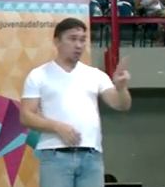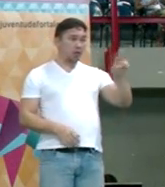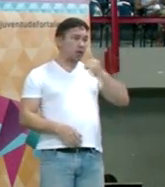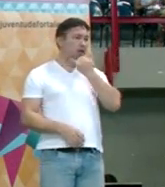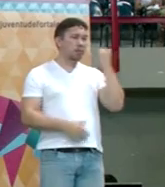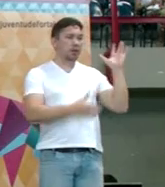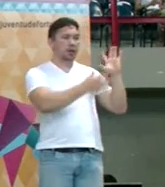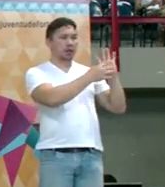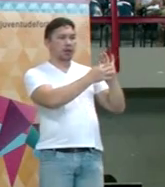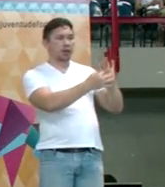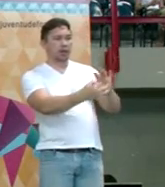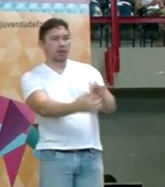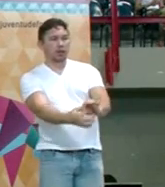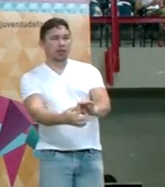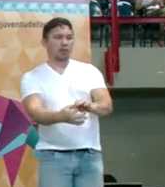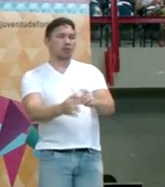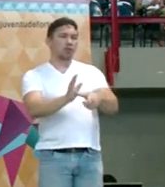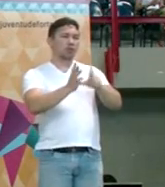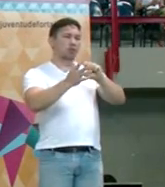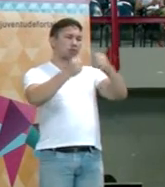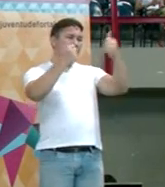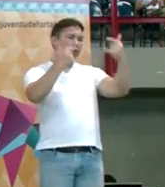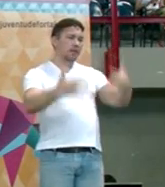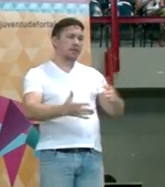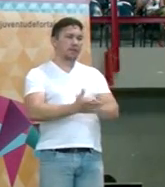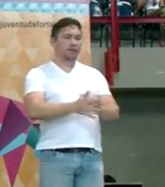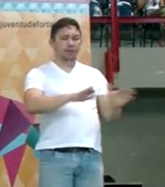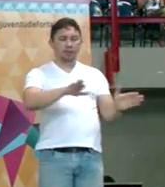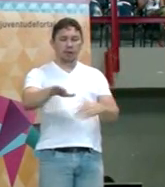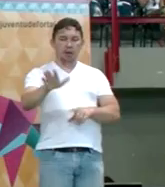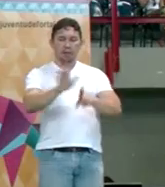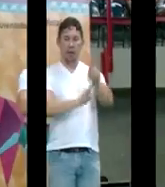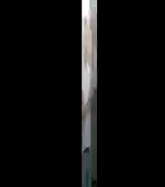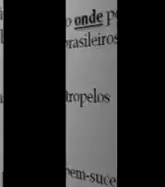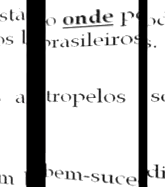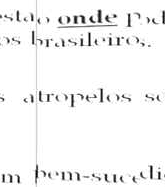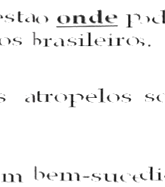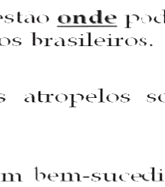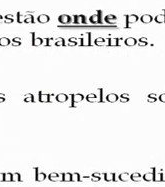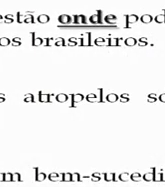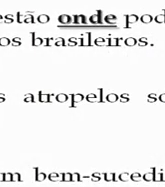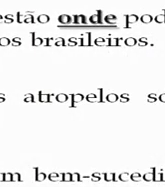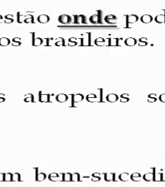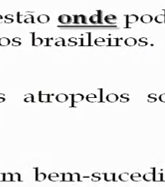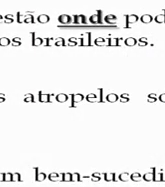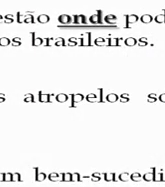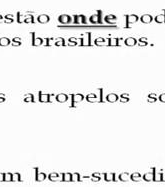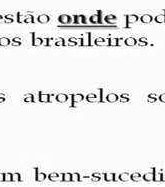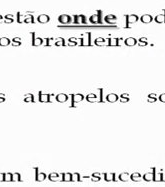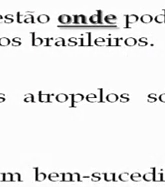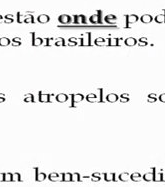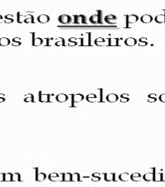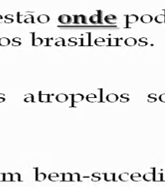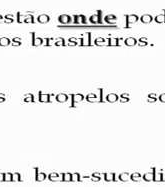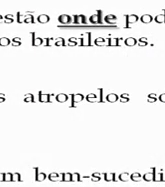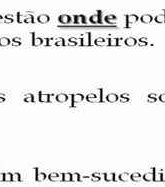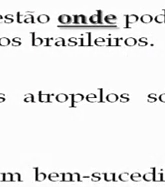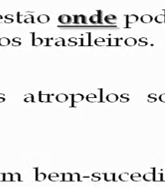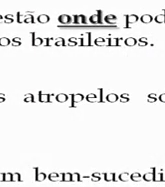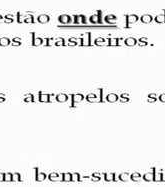conforme o contexto, do jeito que eu falei. Vamos para a última questão. Marque o item que